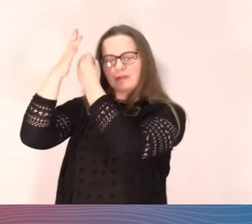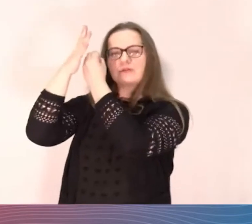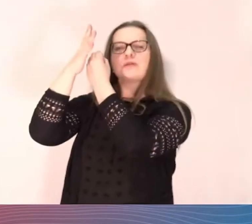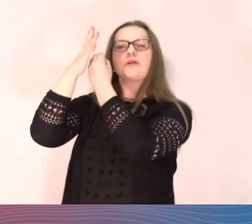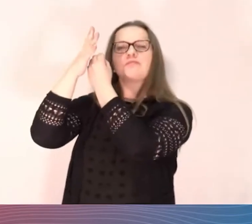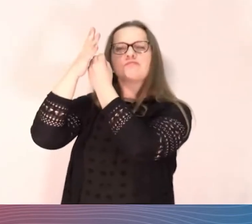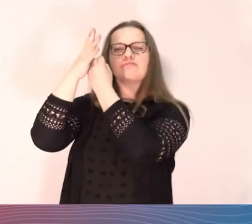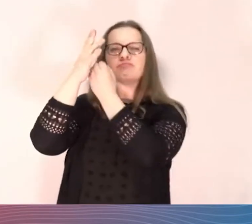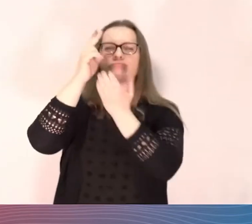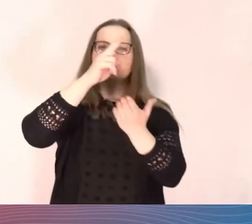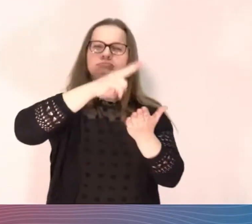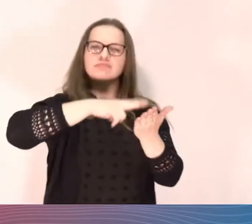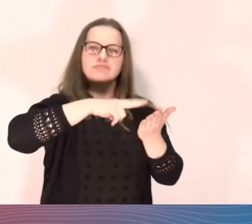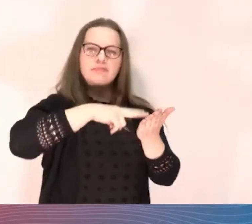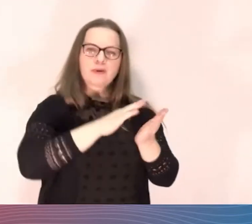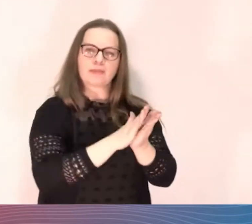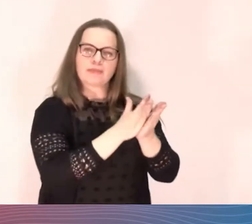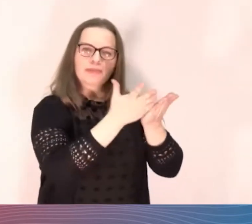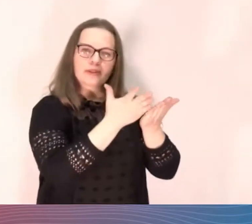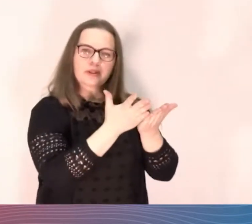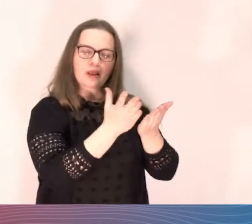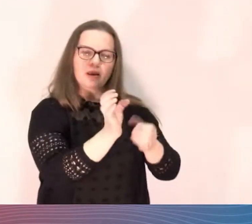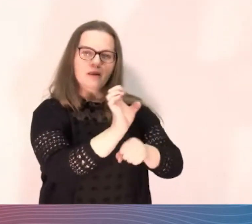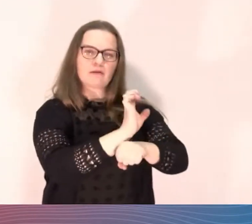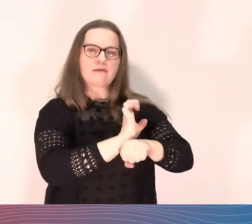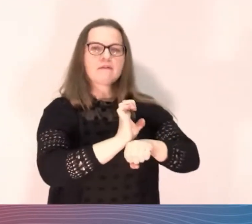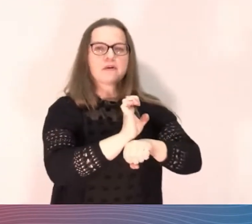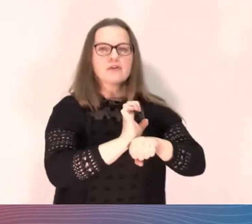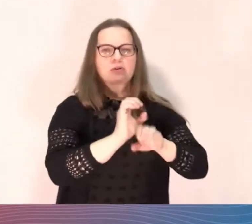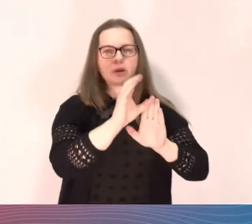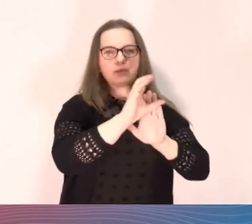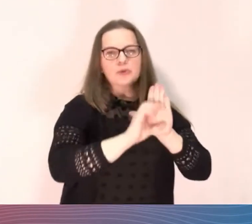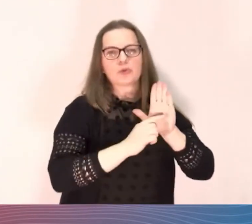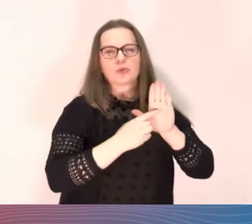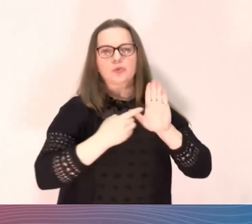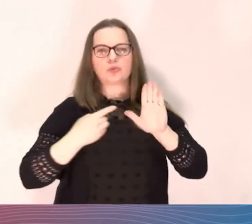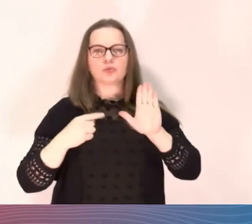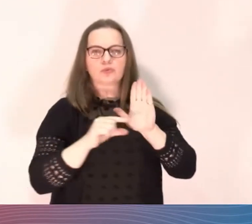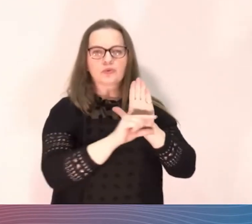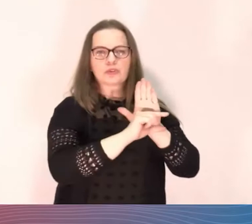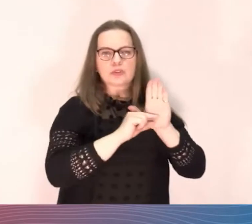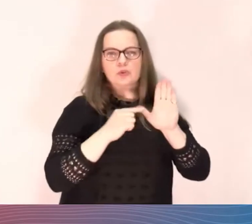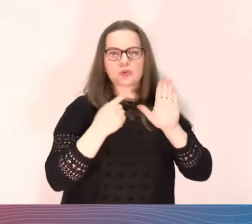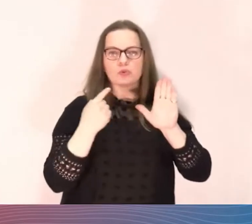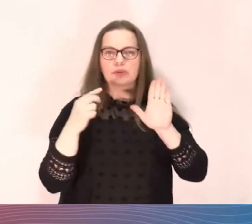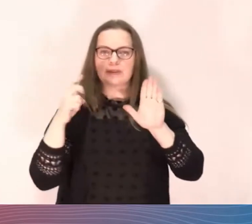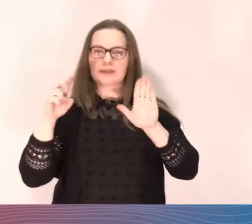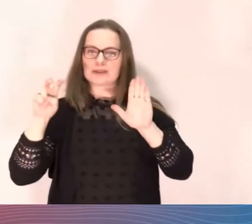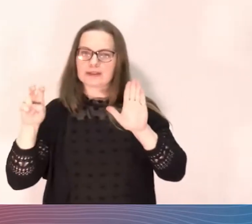Leitura bíblica, Efésios 1, versículos de 15 a 18.